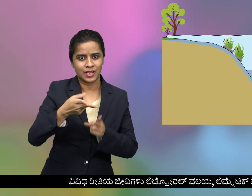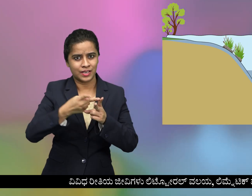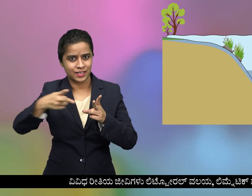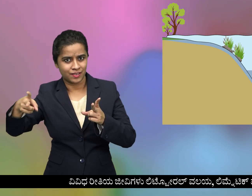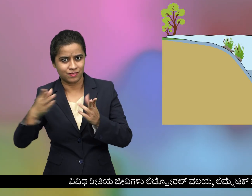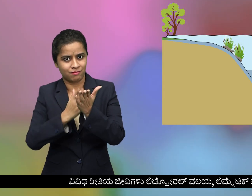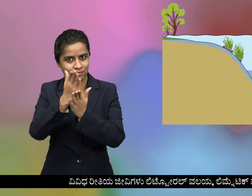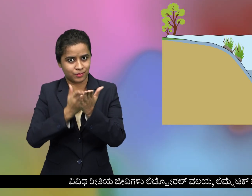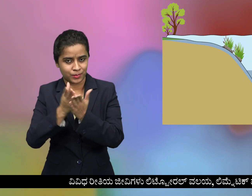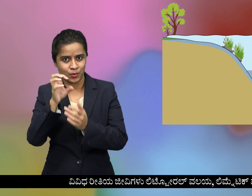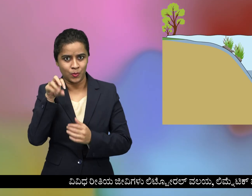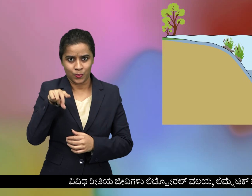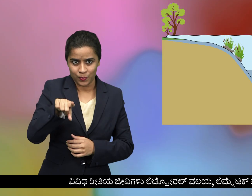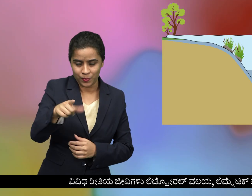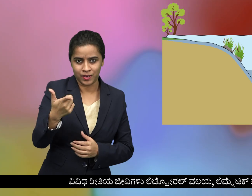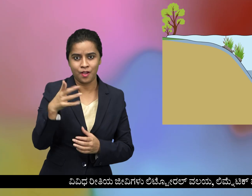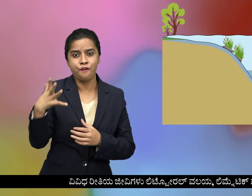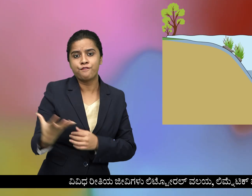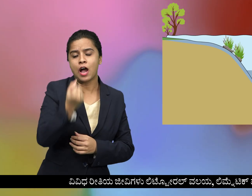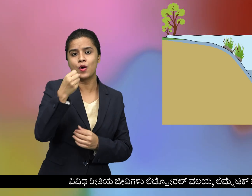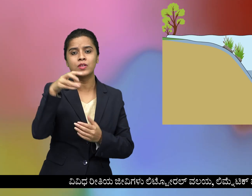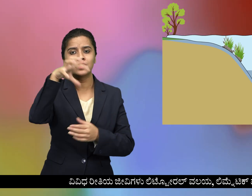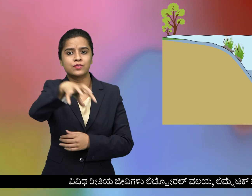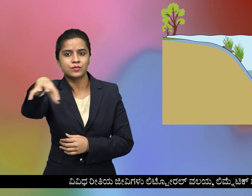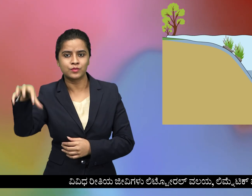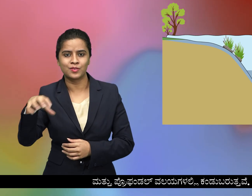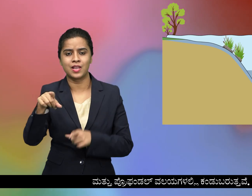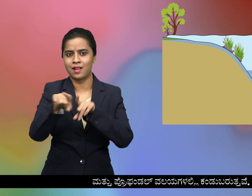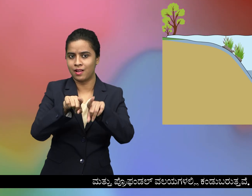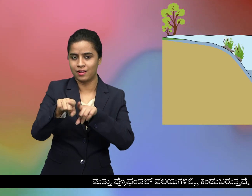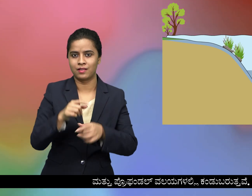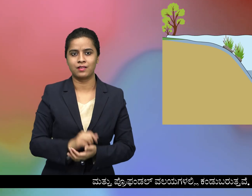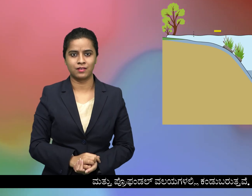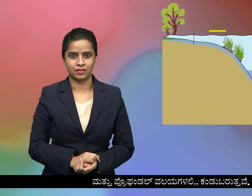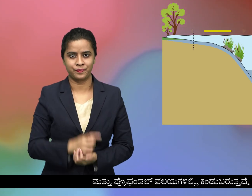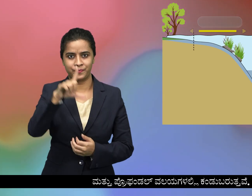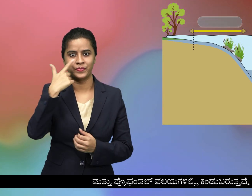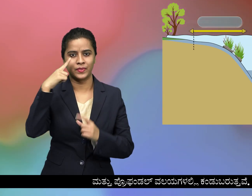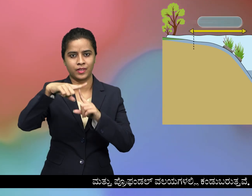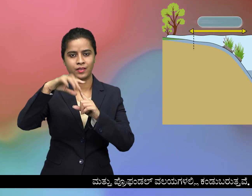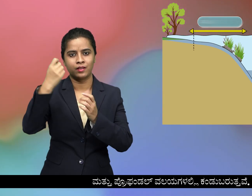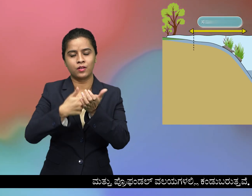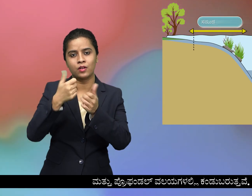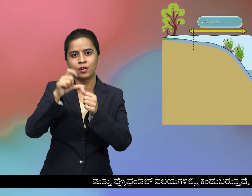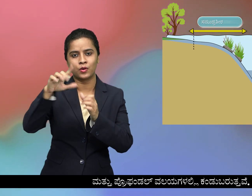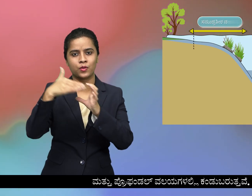ವಿವಿಧ ರೀತಿಯ ಜೀವಿಗಳು ಲಿಟ್ಟೋರಲ್ ವಲಯ, ಲಿಮ್ನೆಟಿಕ್ ವಲಯ ಮತ್ತು ಪ್ರೊಫಂಡಲ್ ವಲಯಗಳಲ್ಲಿ ಕಂಡುಬರುತ್ತೆ.